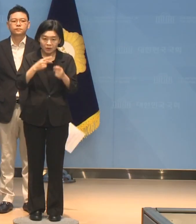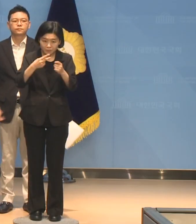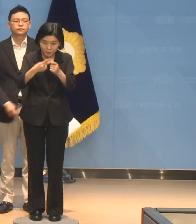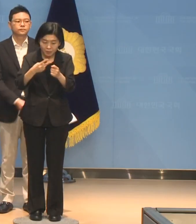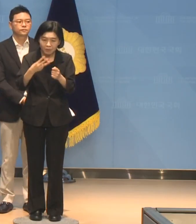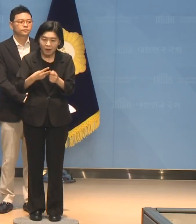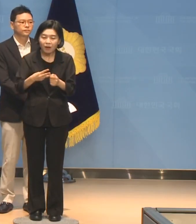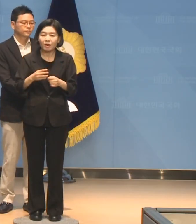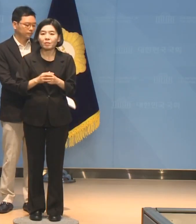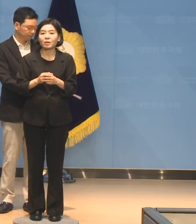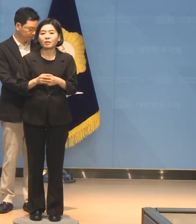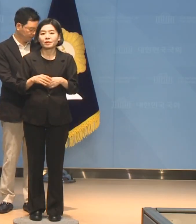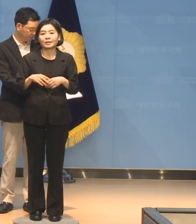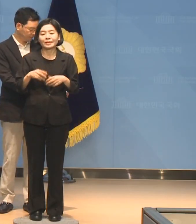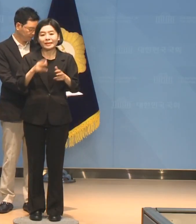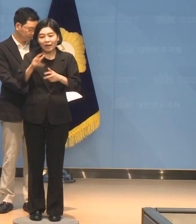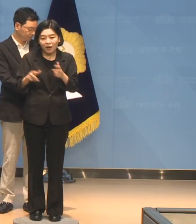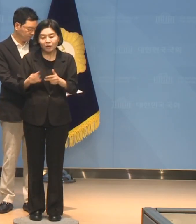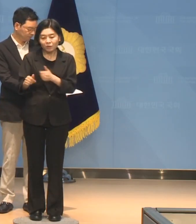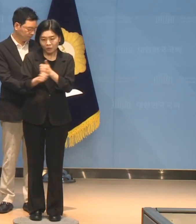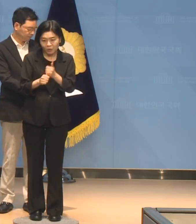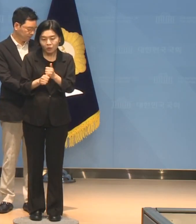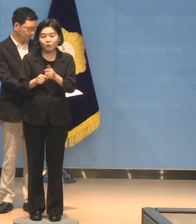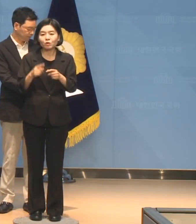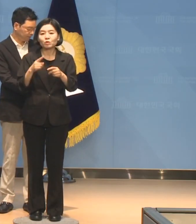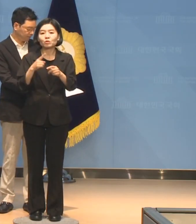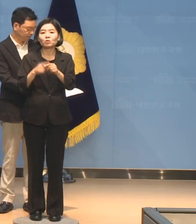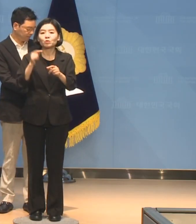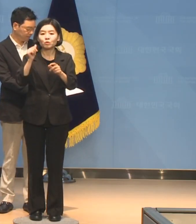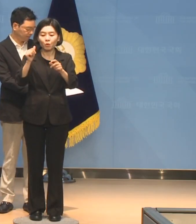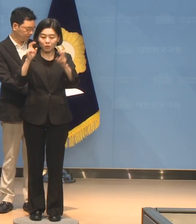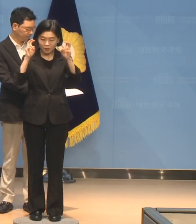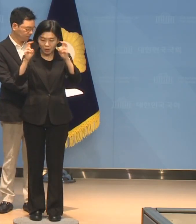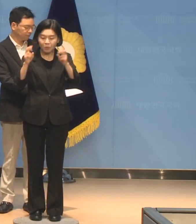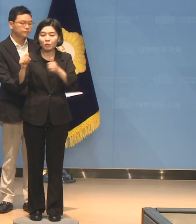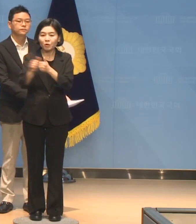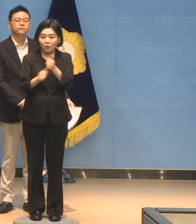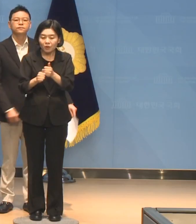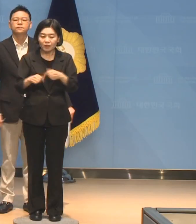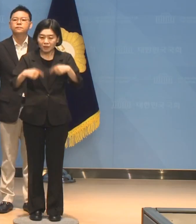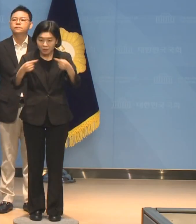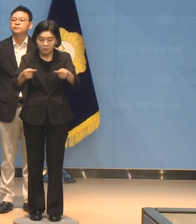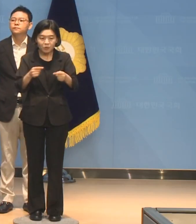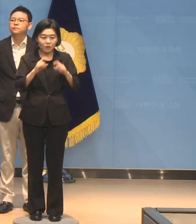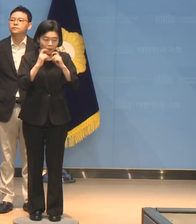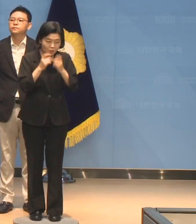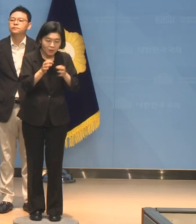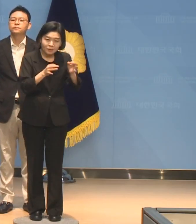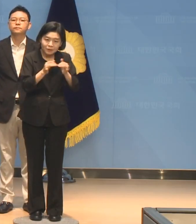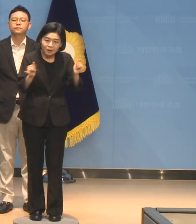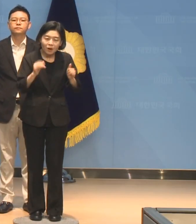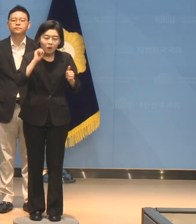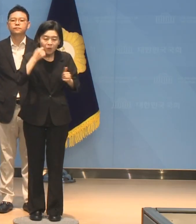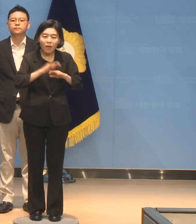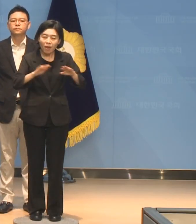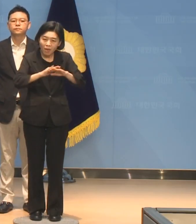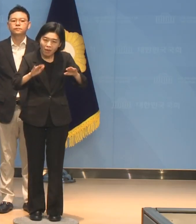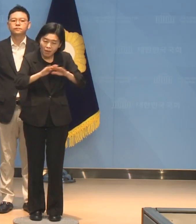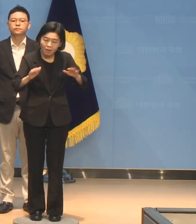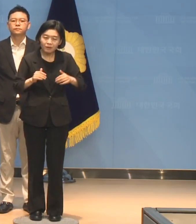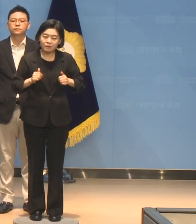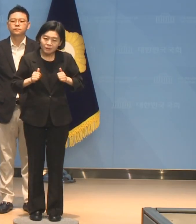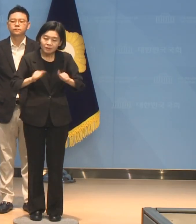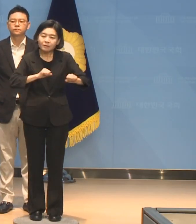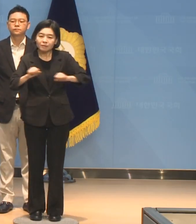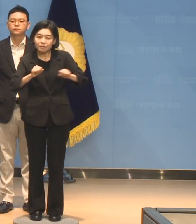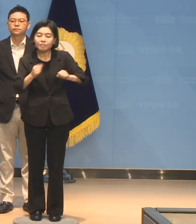중소벤처기업위원회에 있으면서 우리 소상공인 자영업자들의 그런 어려운 점을 해결하기 위해서 나섰습니다마는